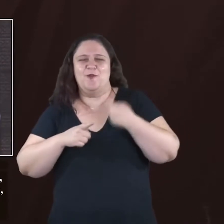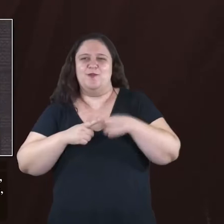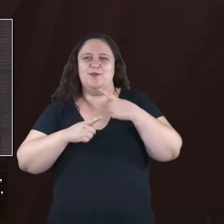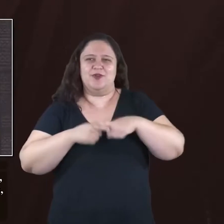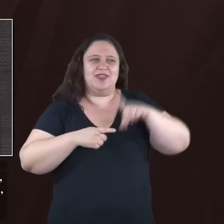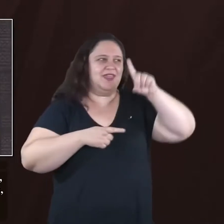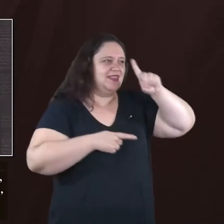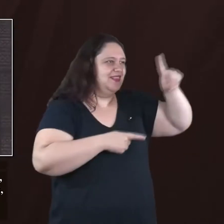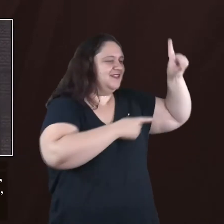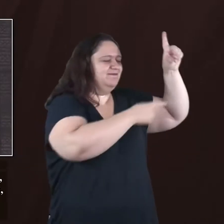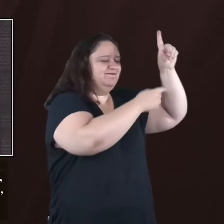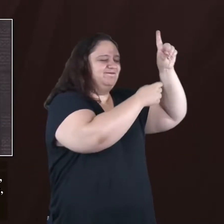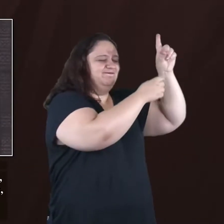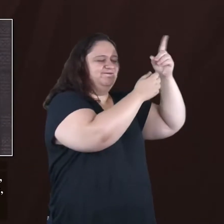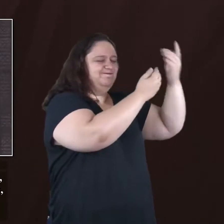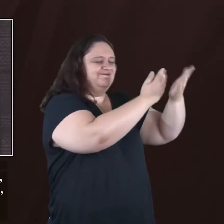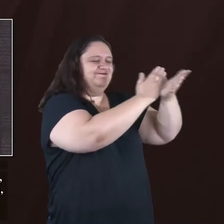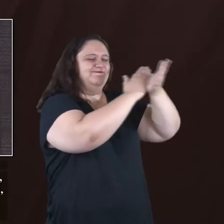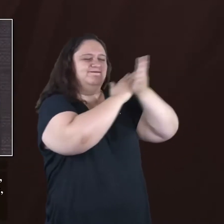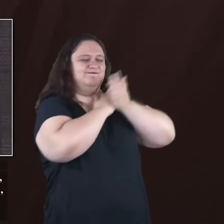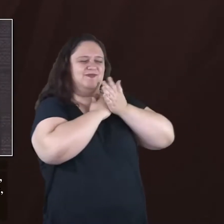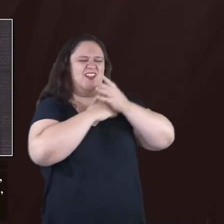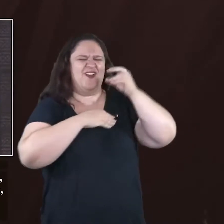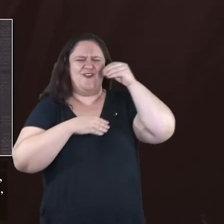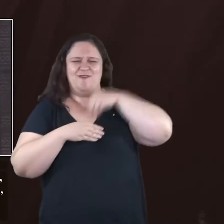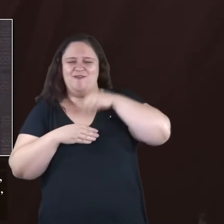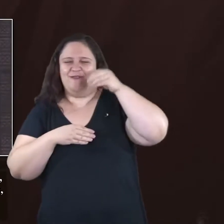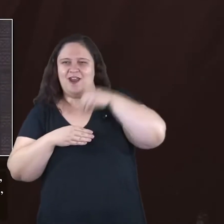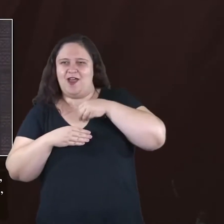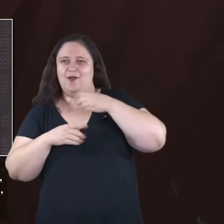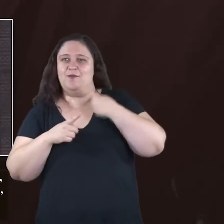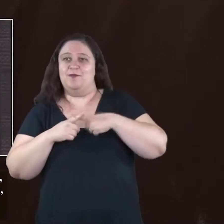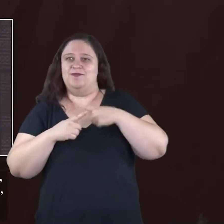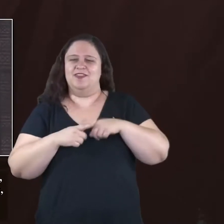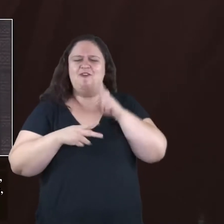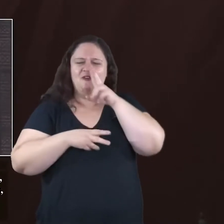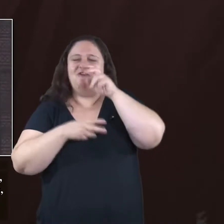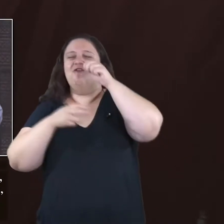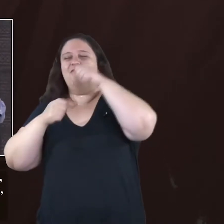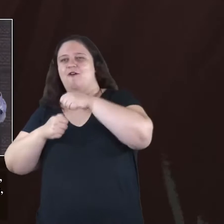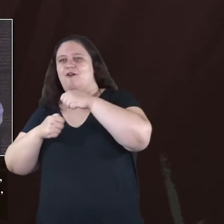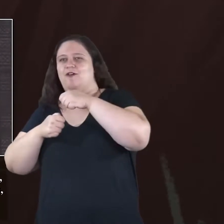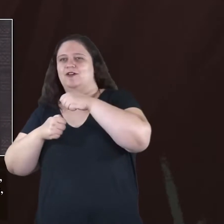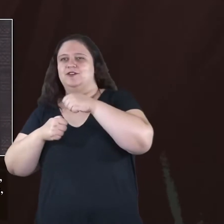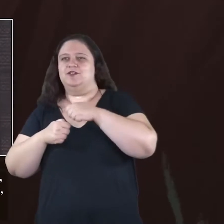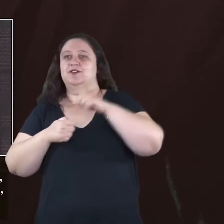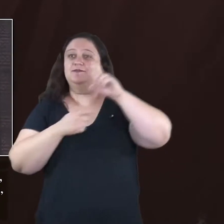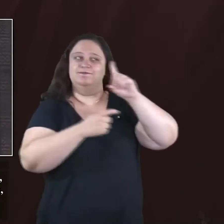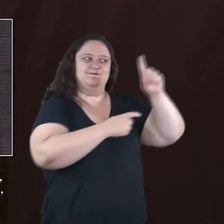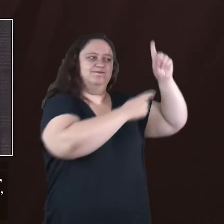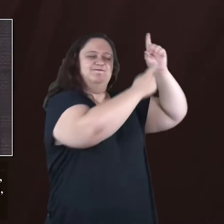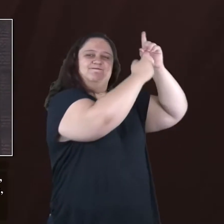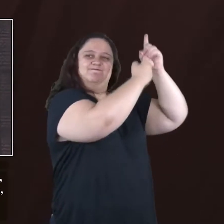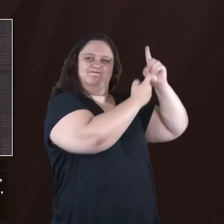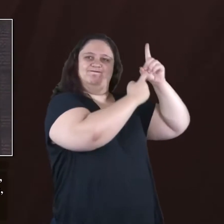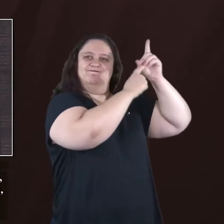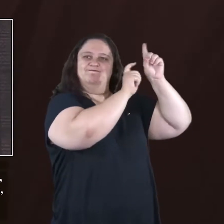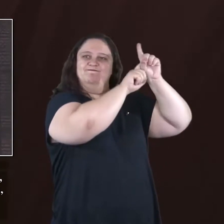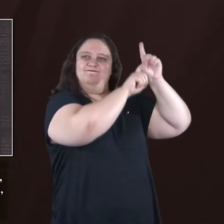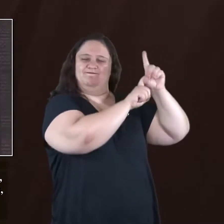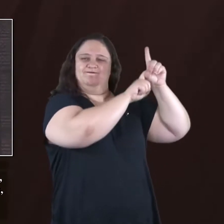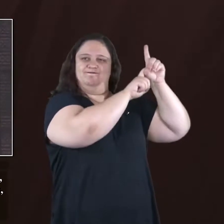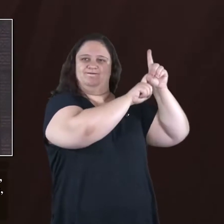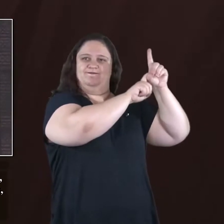sou fraco, então é que sou forte. Irmãos, esse é o perfil do apóstolo